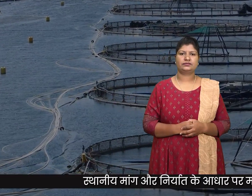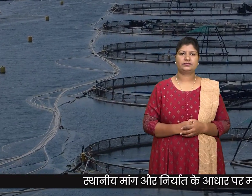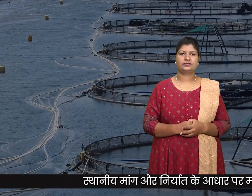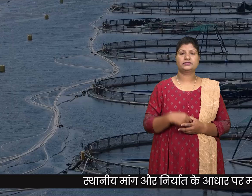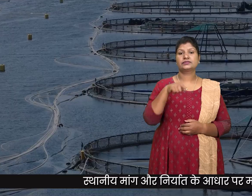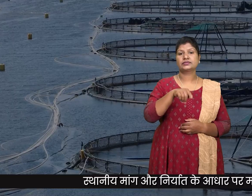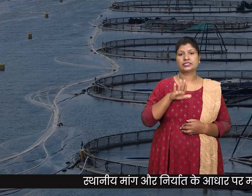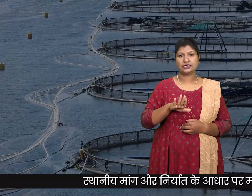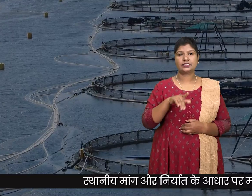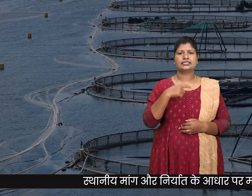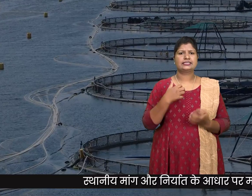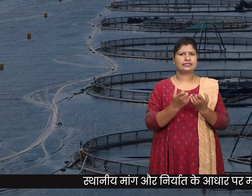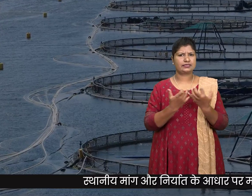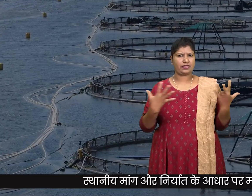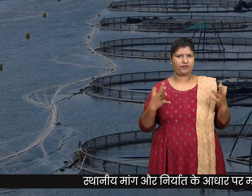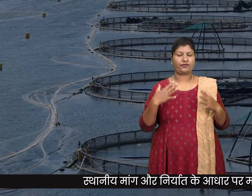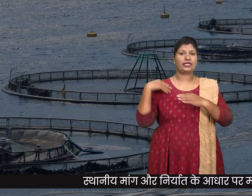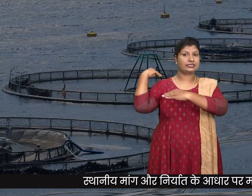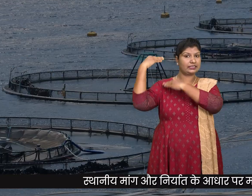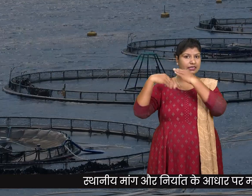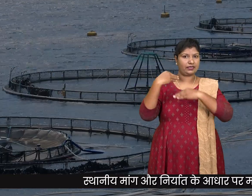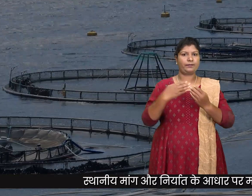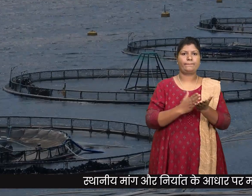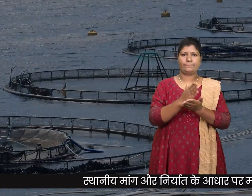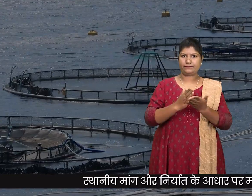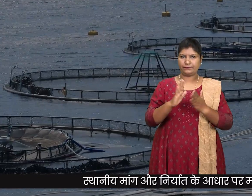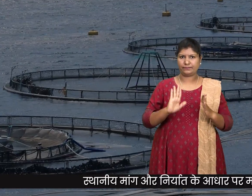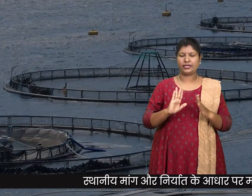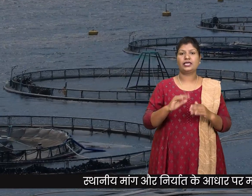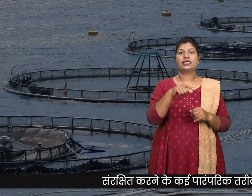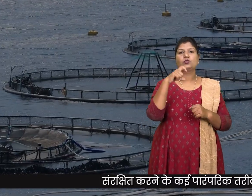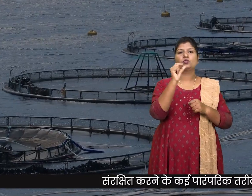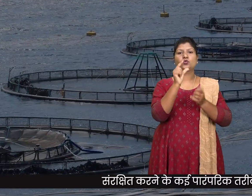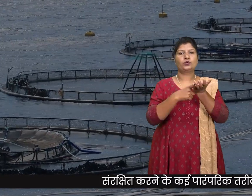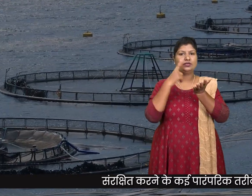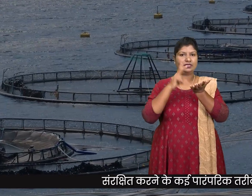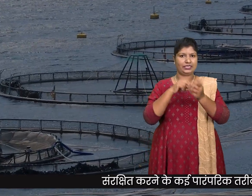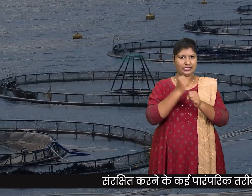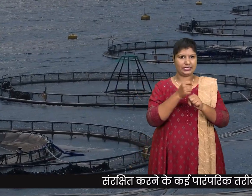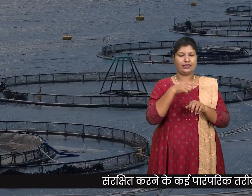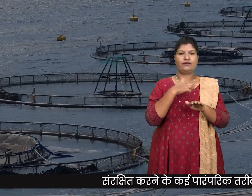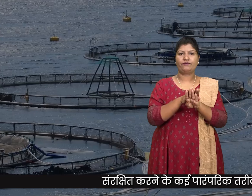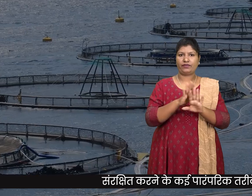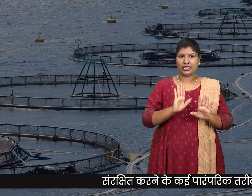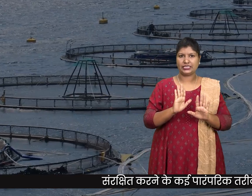स्थानीय मांग और निर्यात के आधार पर मछली को संरक्षित करने के कई